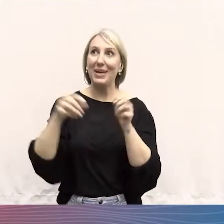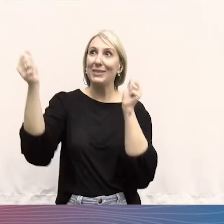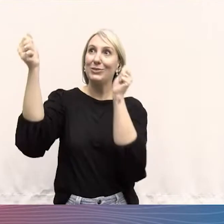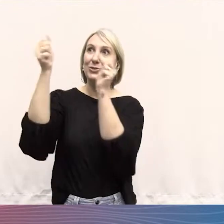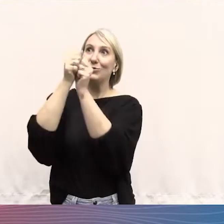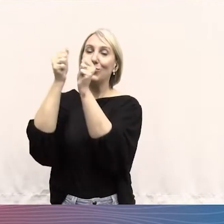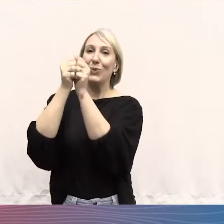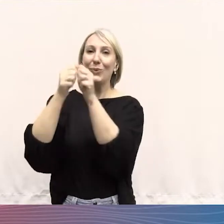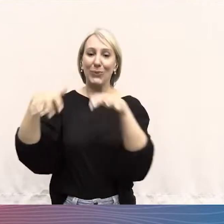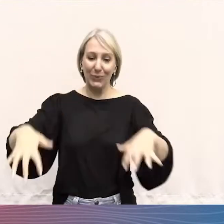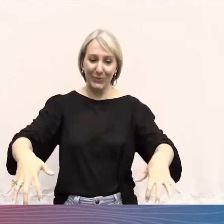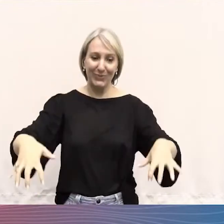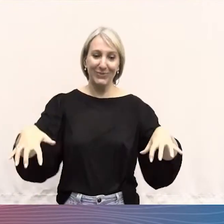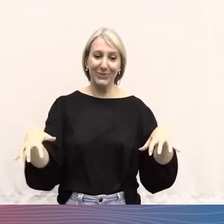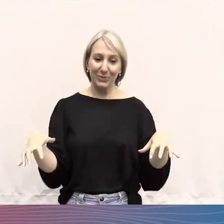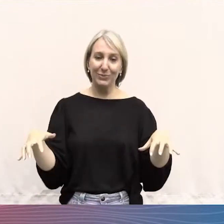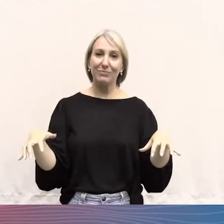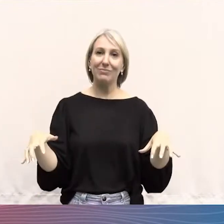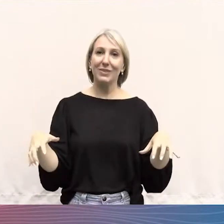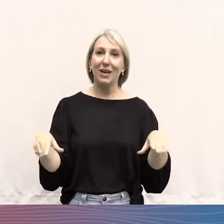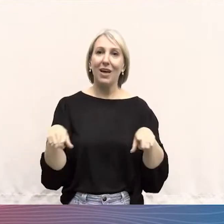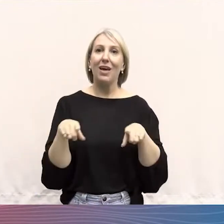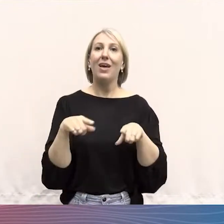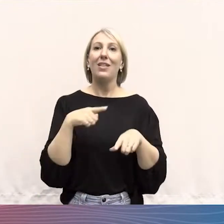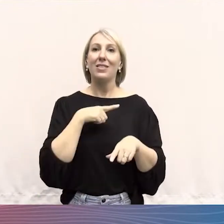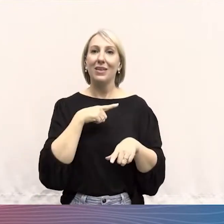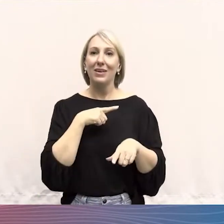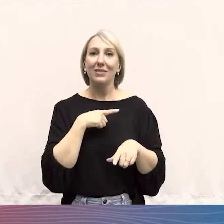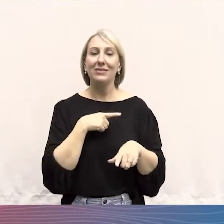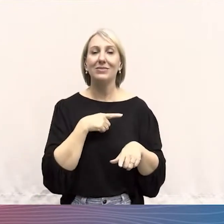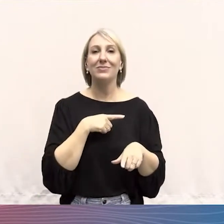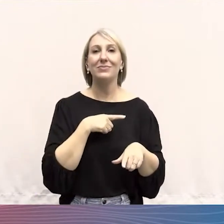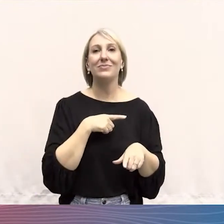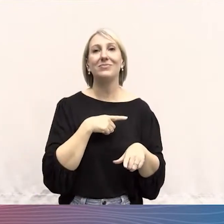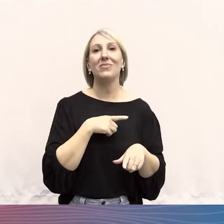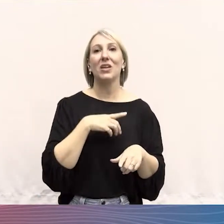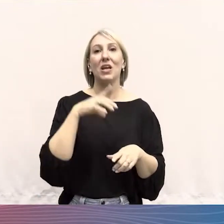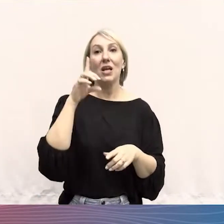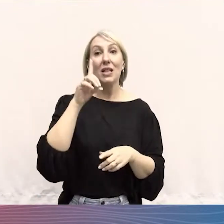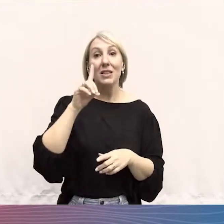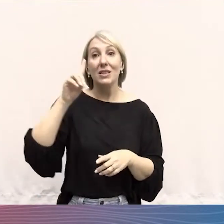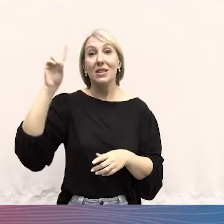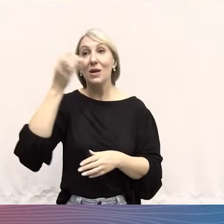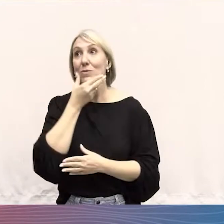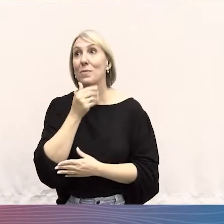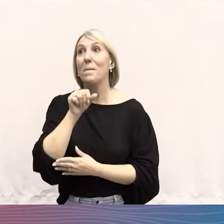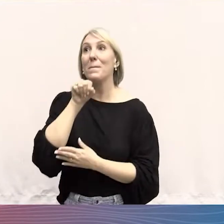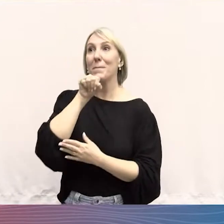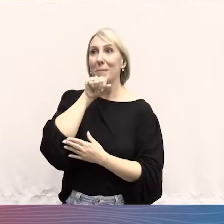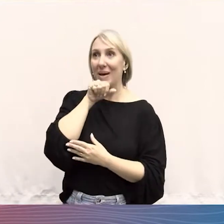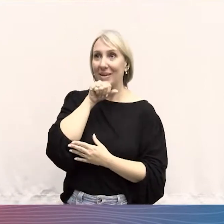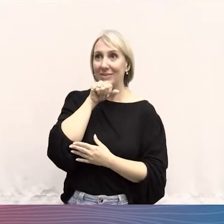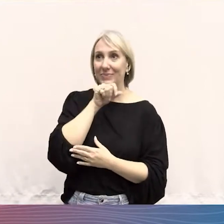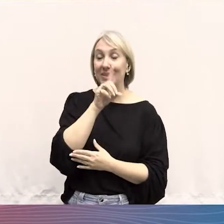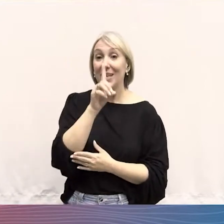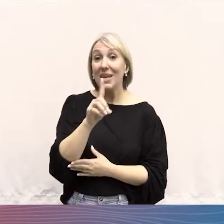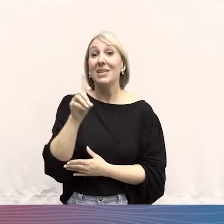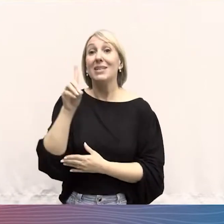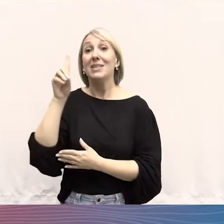trono tem Deus Pai, Deus Filho e o filho varão, os